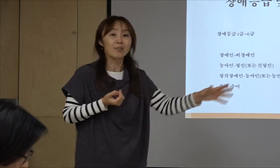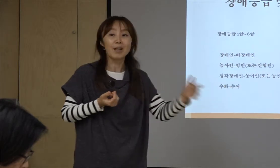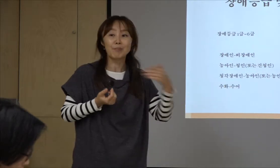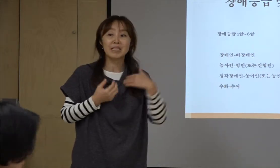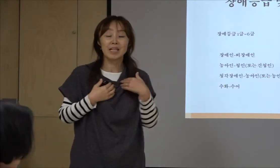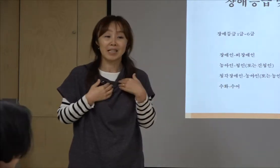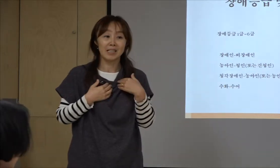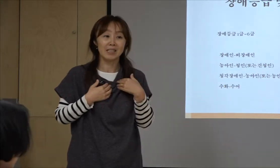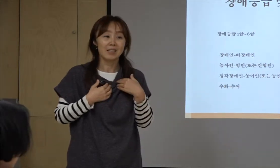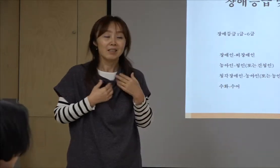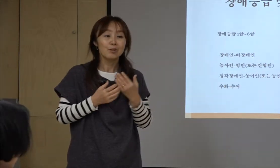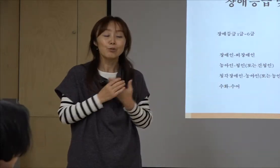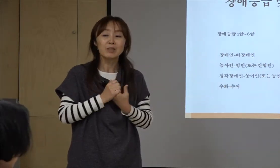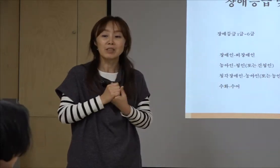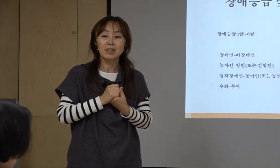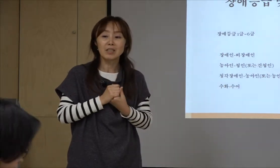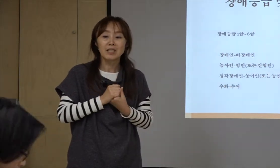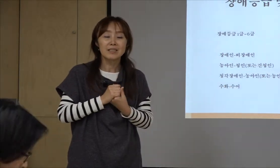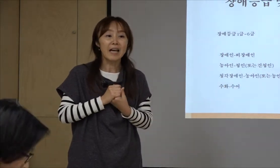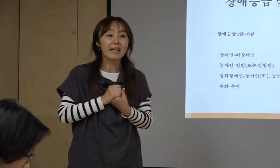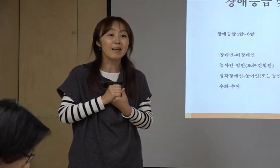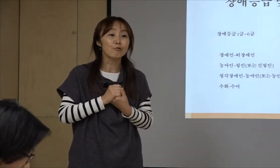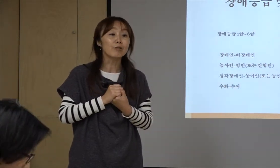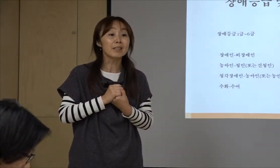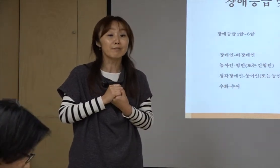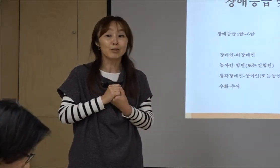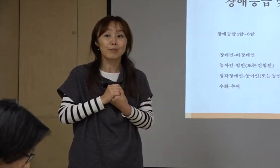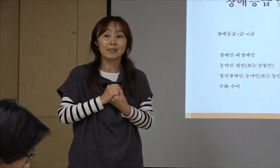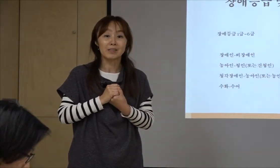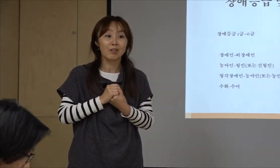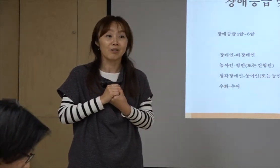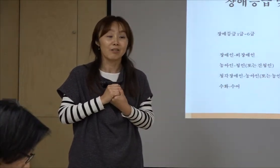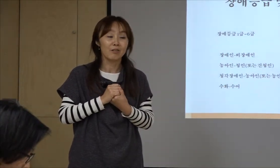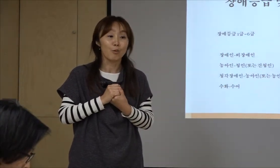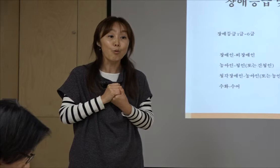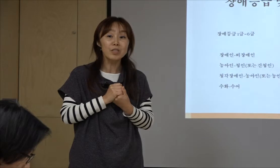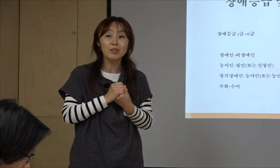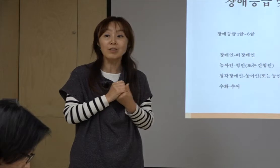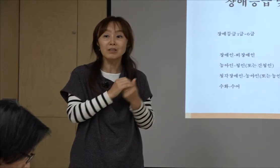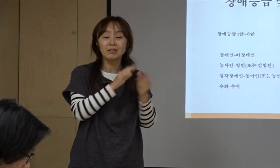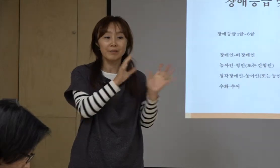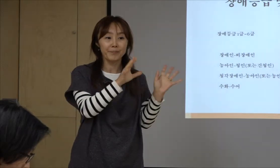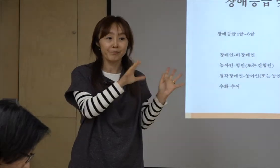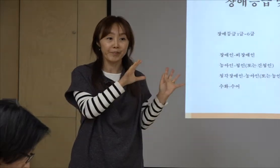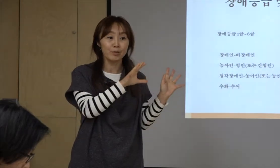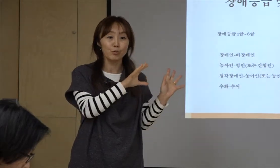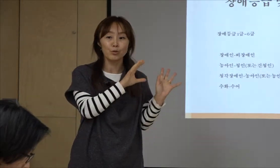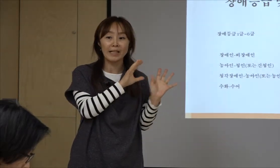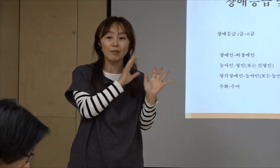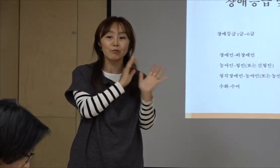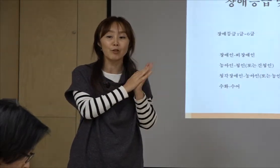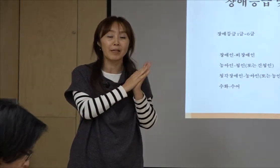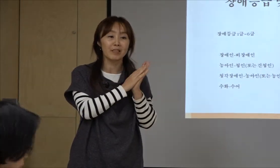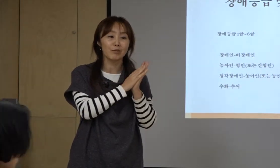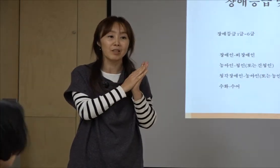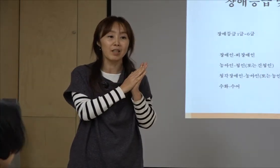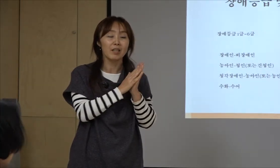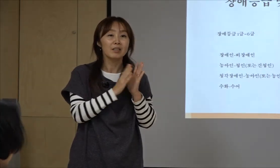장애인과 비장애인. 그리고 또 특히 장애우라는 말도 많이 써요. 공식적인 데서도 장애우라고 많이 나오는데